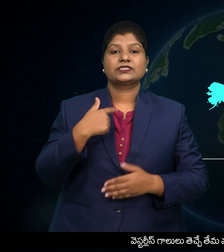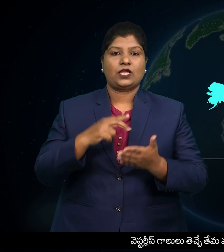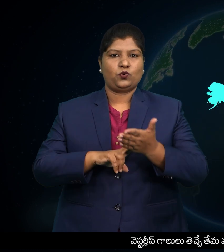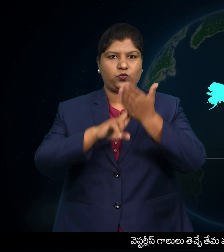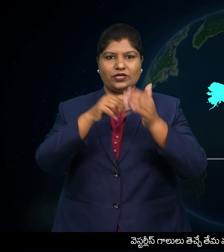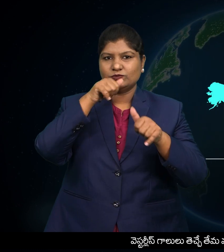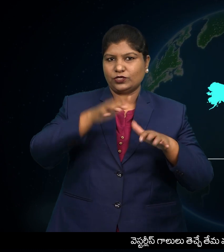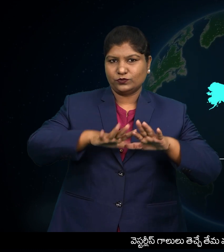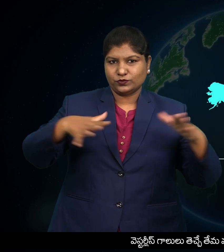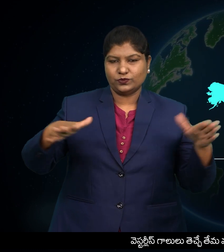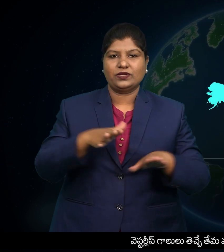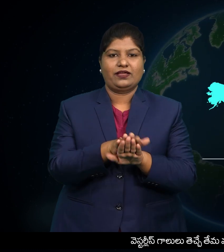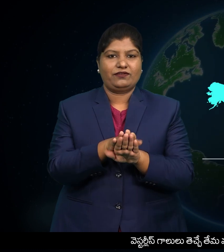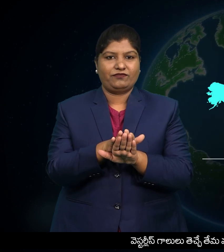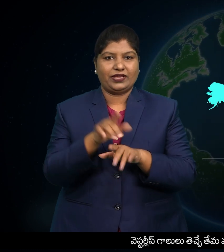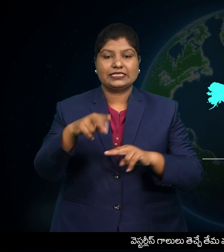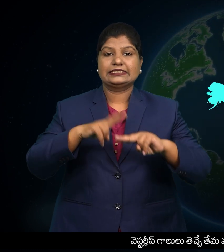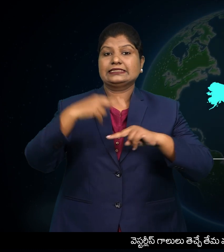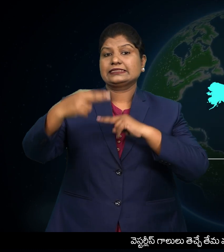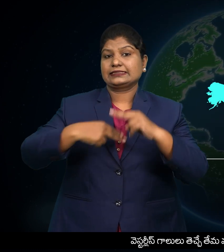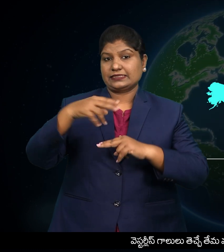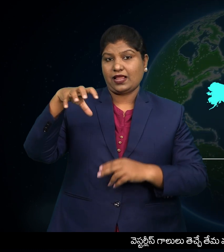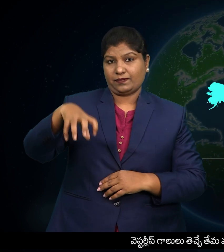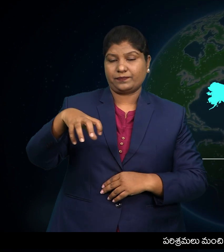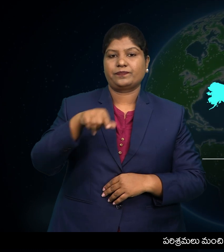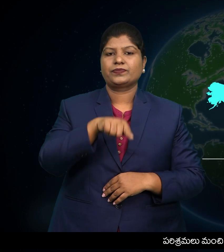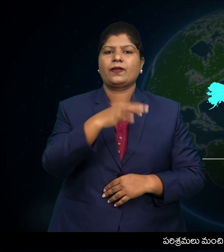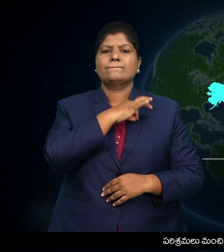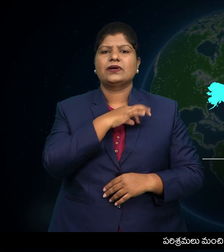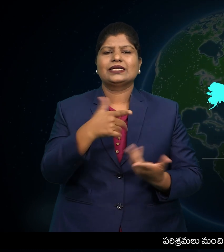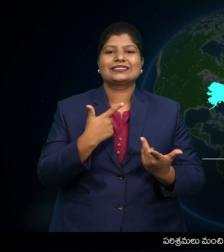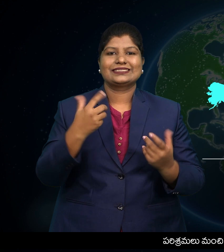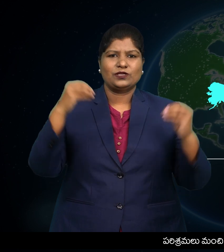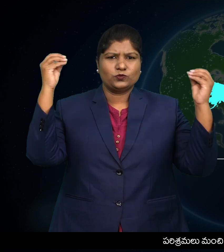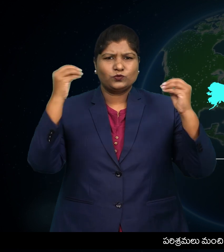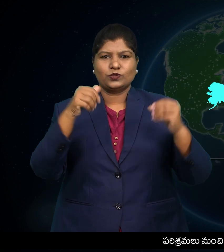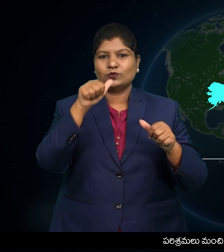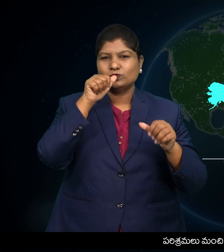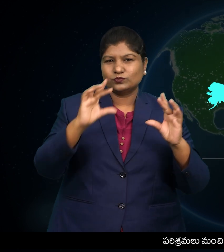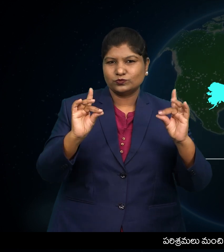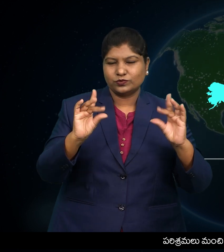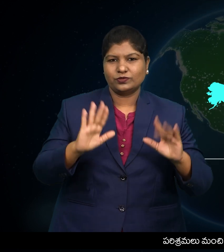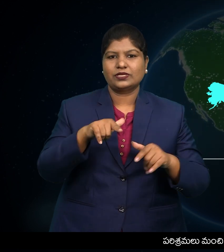వెస్టర్లీస్ గాలులు తెచ్చే తేమ వలన ఉత్తర సముద్రపు ప్రాంతాల్లోని చేపల పరిశ్రమలు మంచి ప్రయోజనాలు పొందుతున్నాయి.